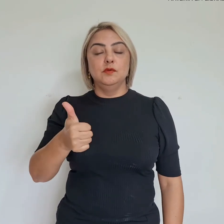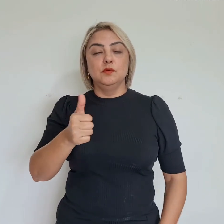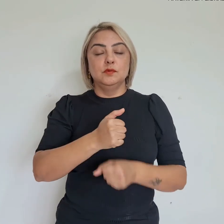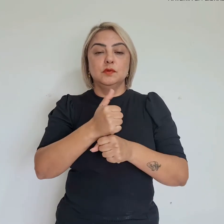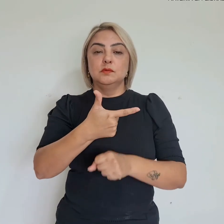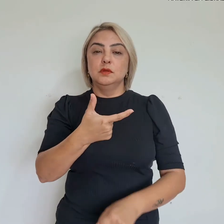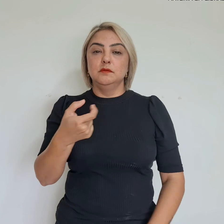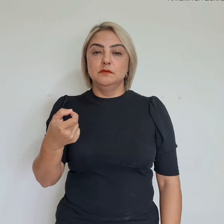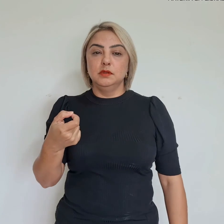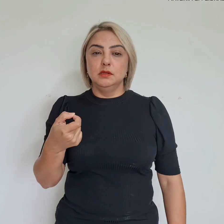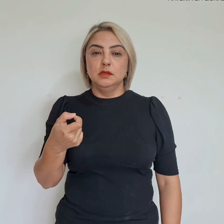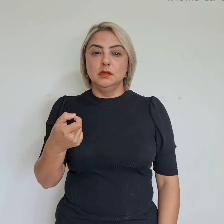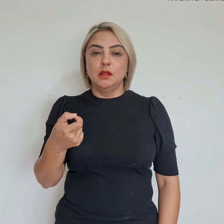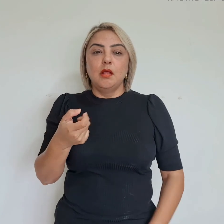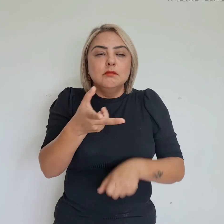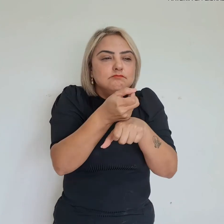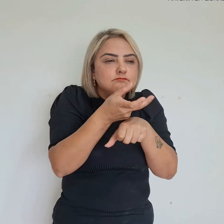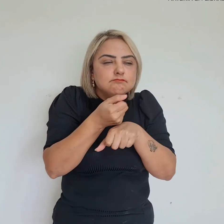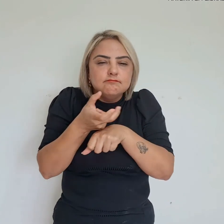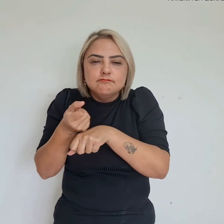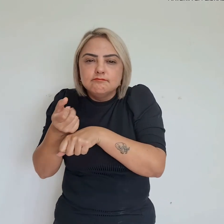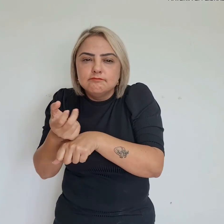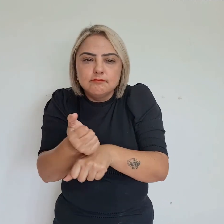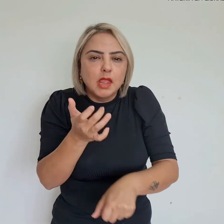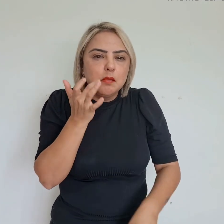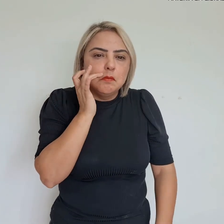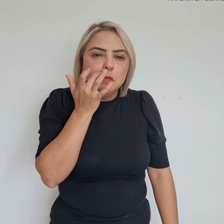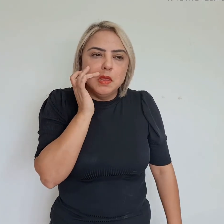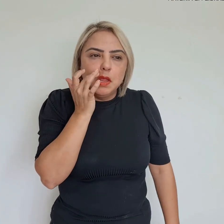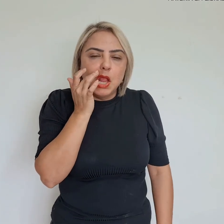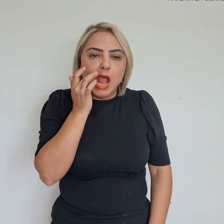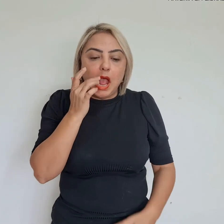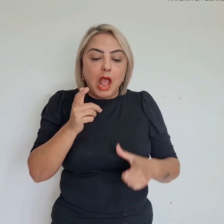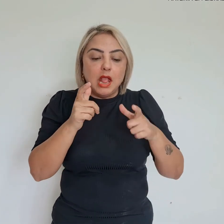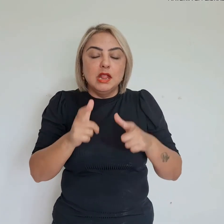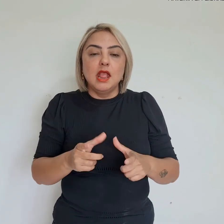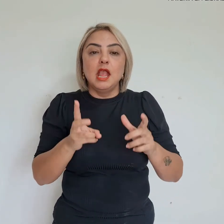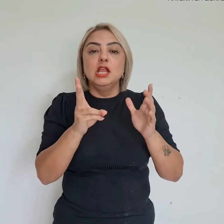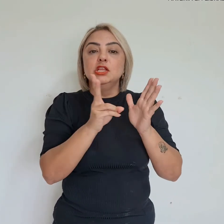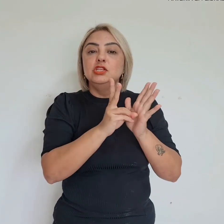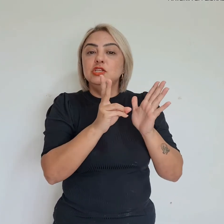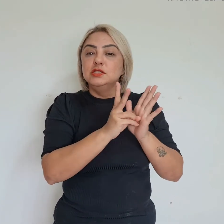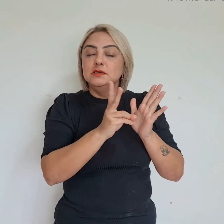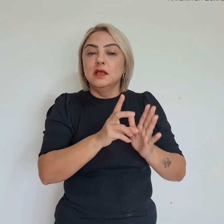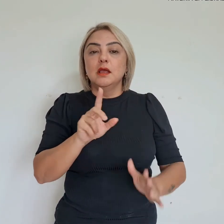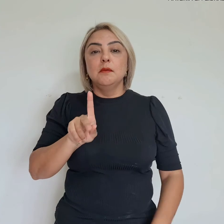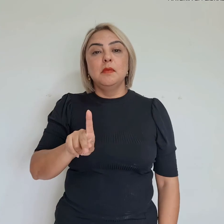191/2020, exploração mineral em terras indígenas. PL